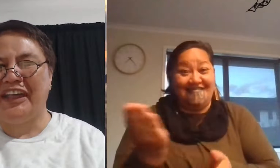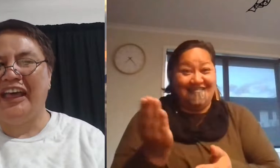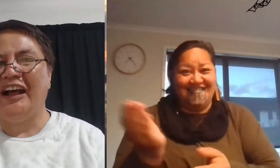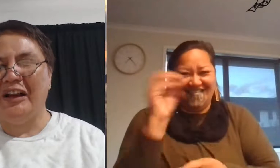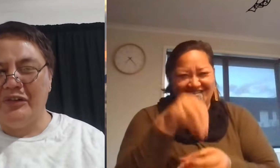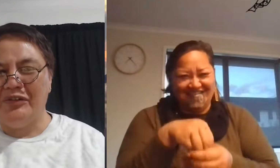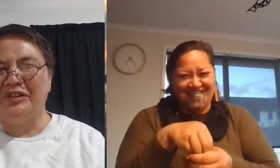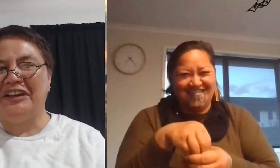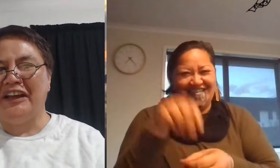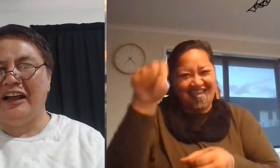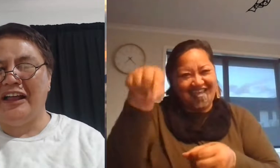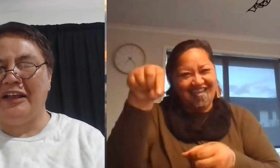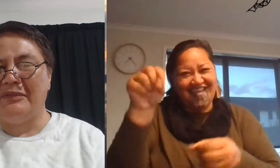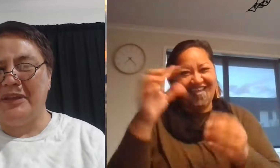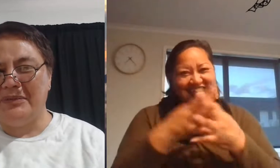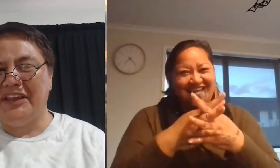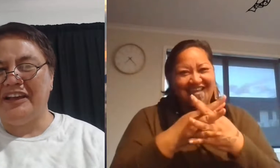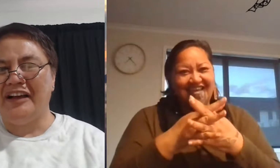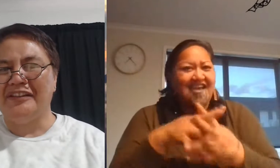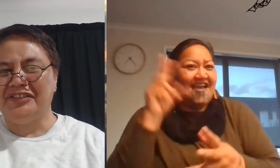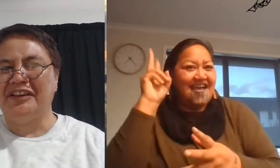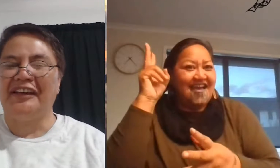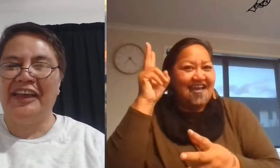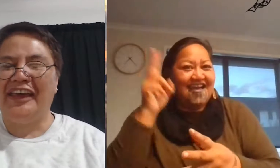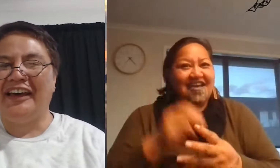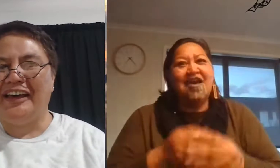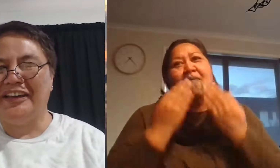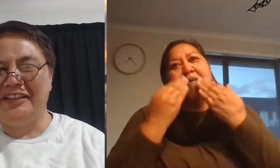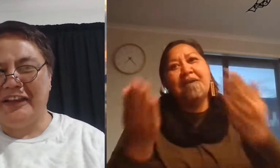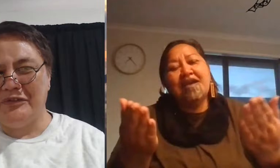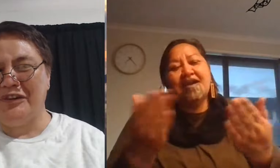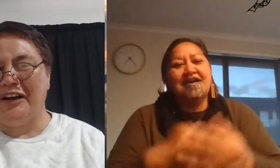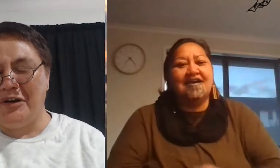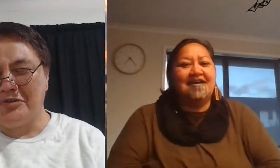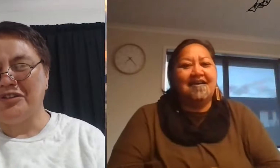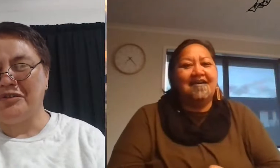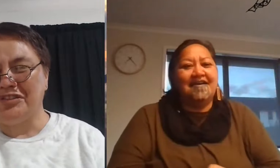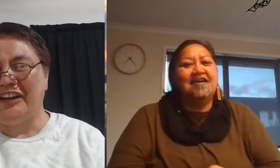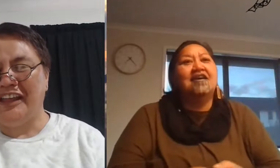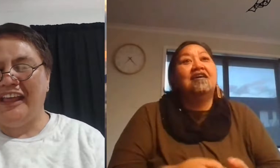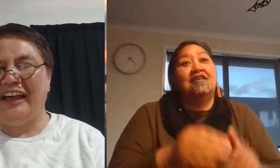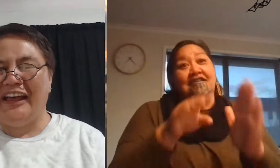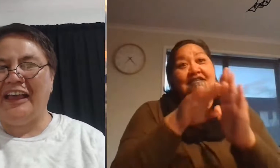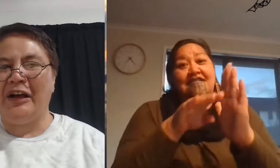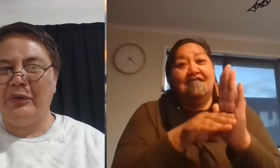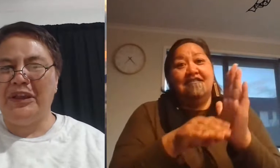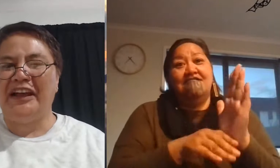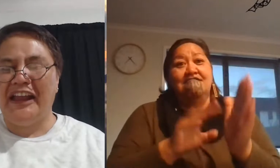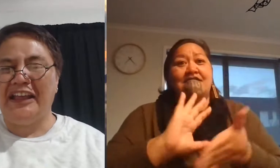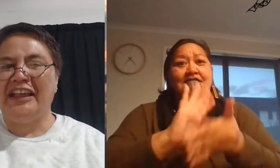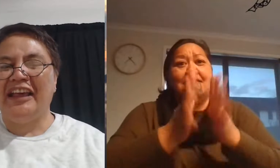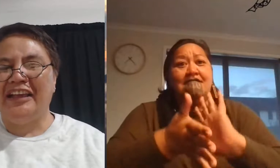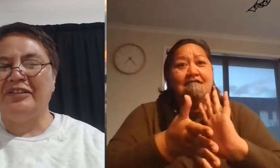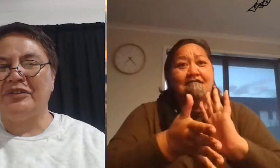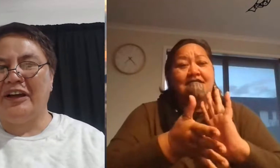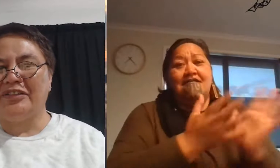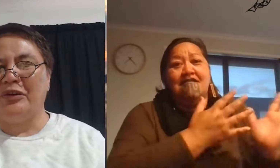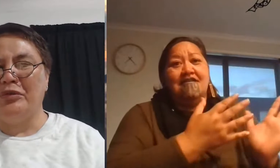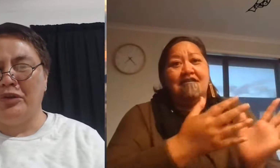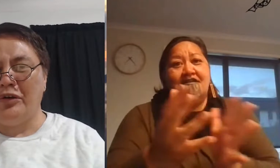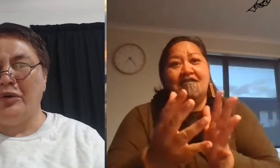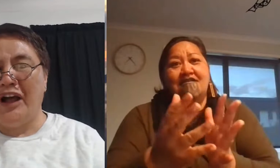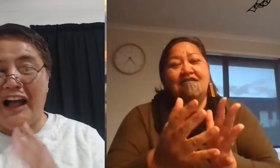tēnei wiki. Anō oki rā e me mihi kā tika ki te unga o rotarota e kauia nei I